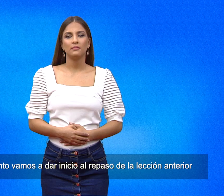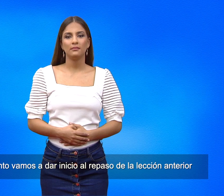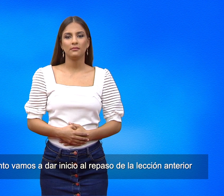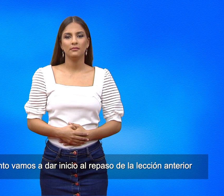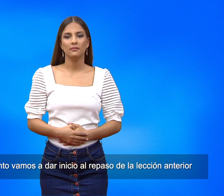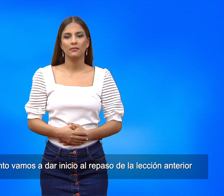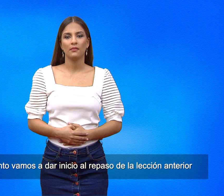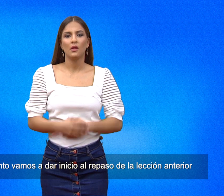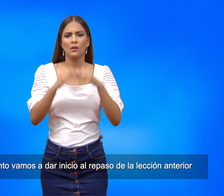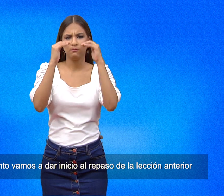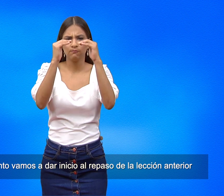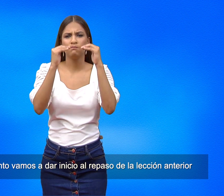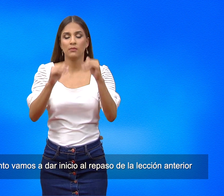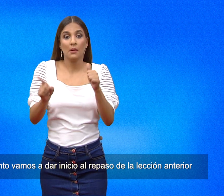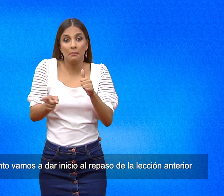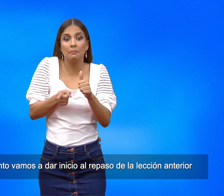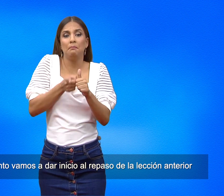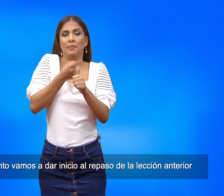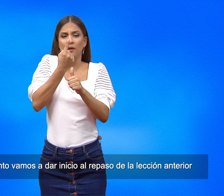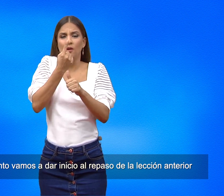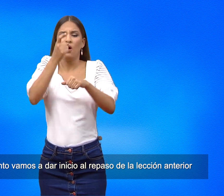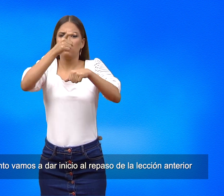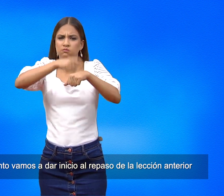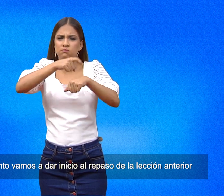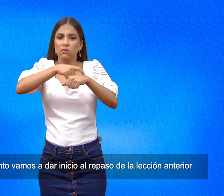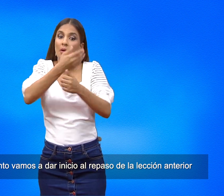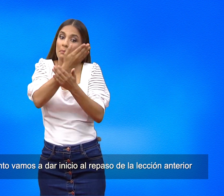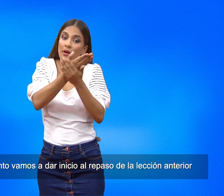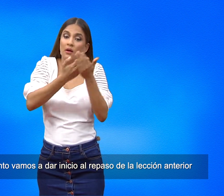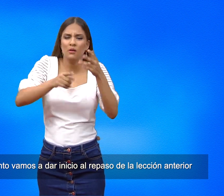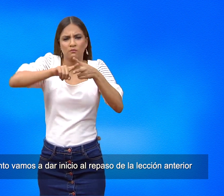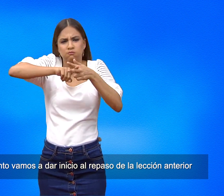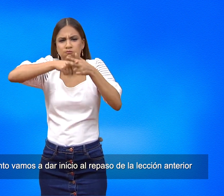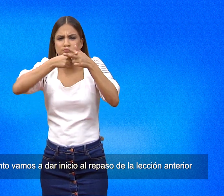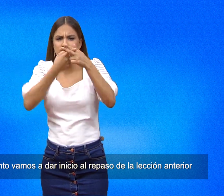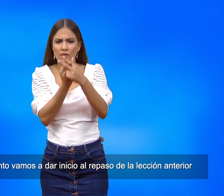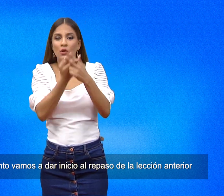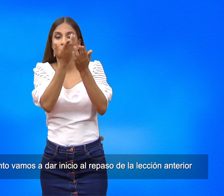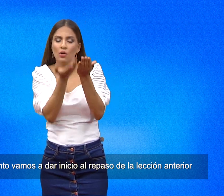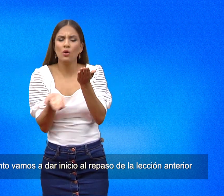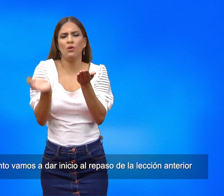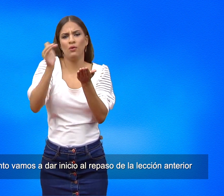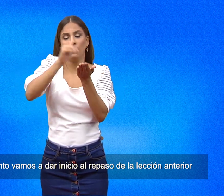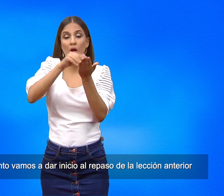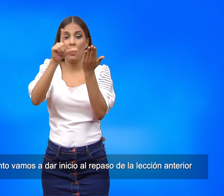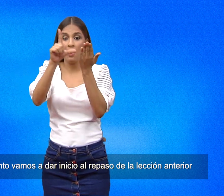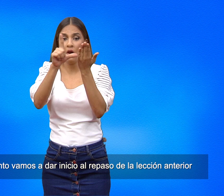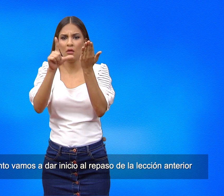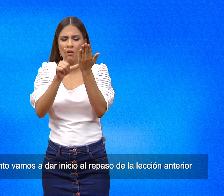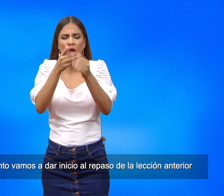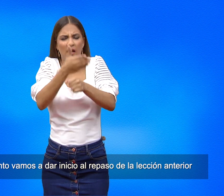en este momento vamos a dar inicio al repaso de la elección anterior